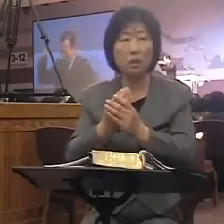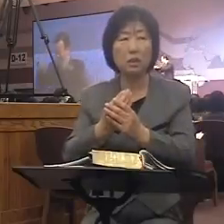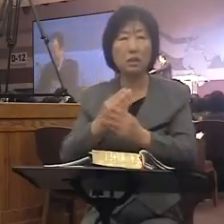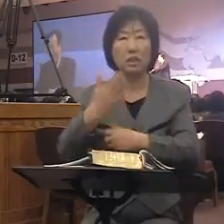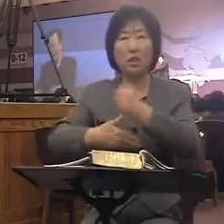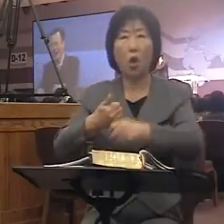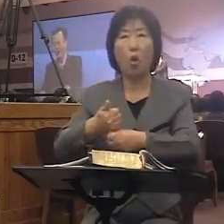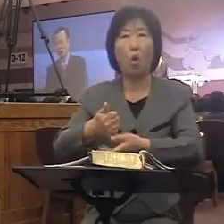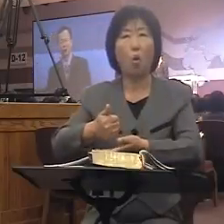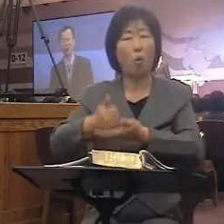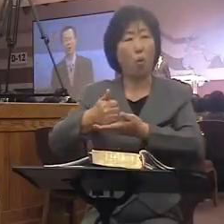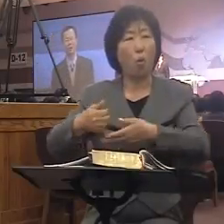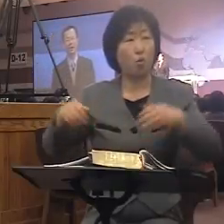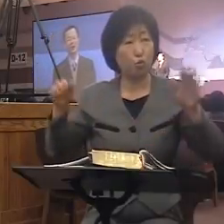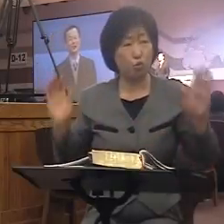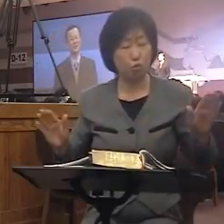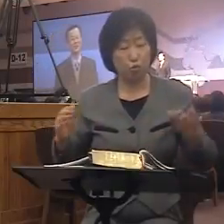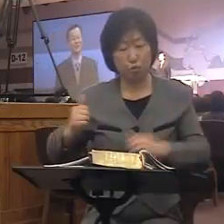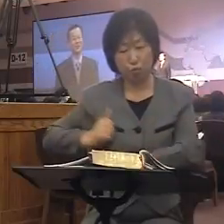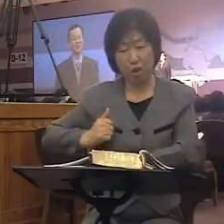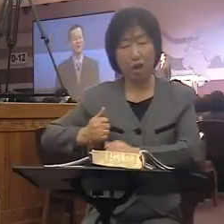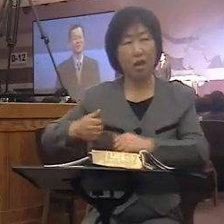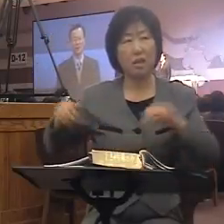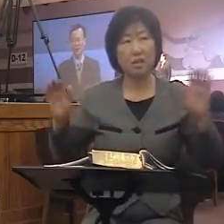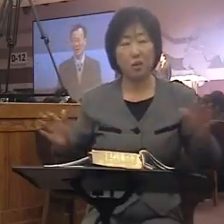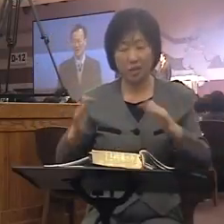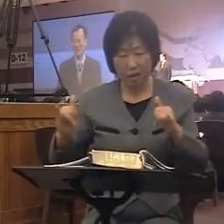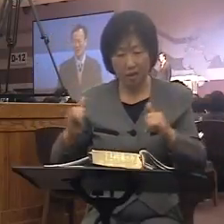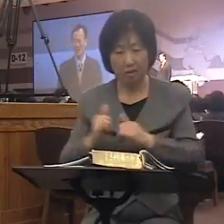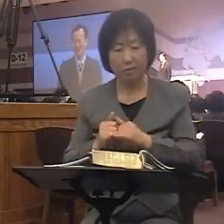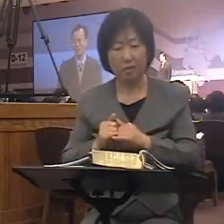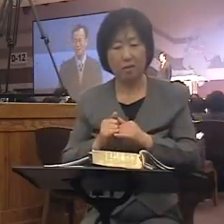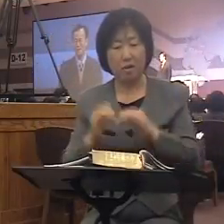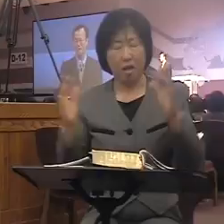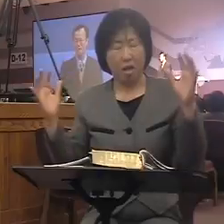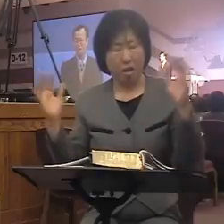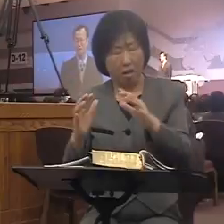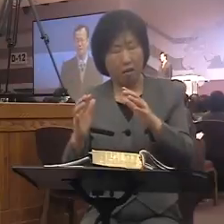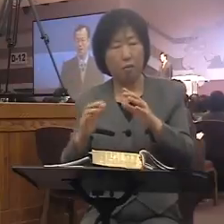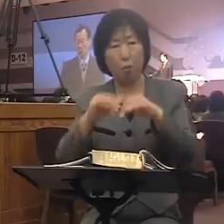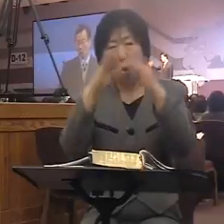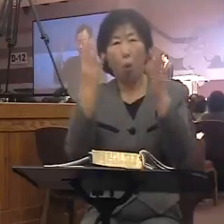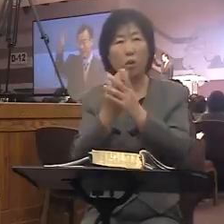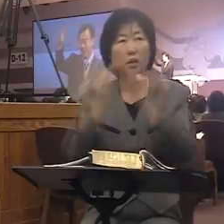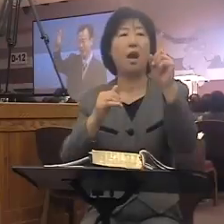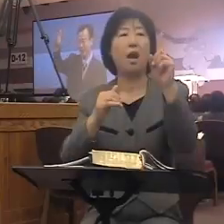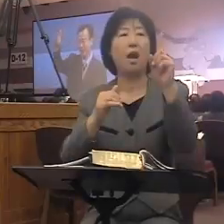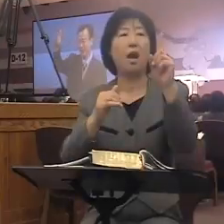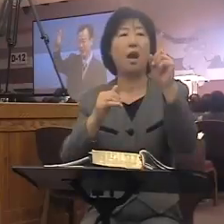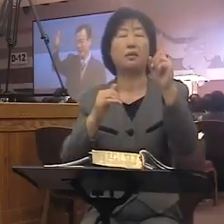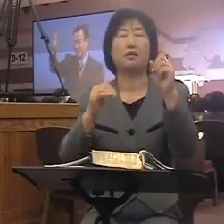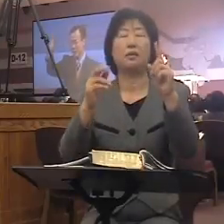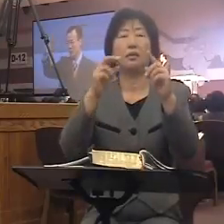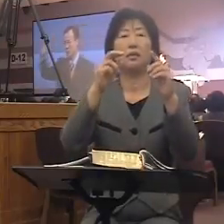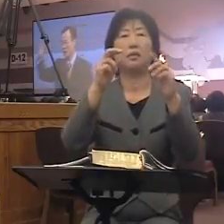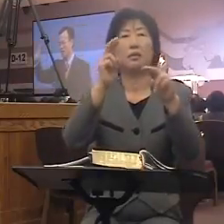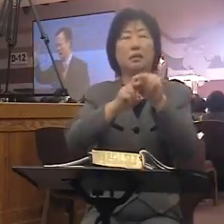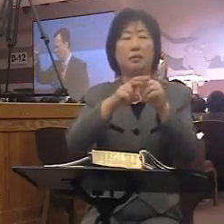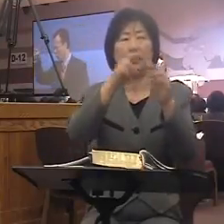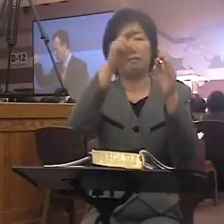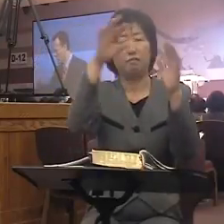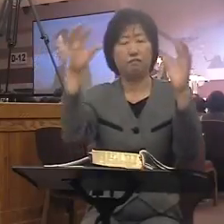한 사람에게 주목하고 있다는 것을 보게 하십니다. 야곱이 깹니다.